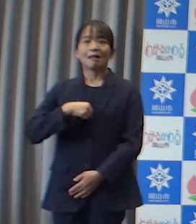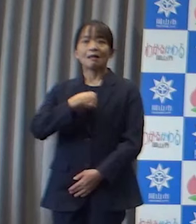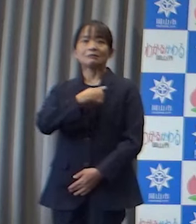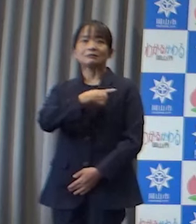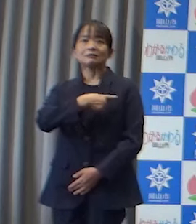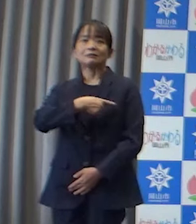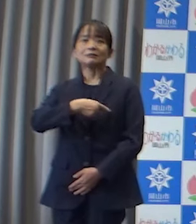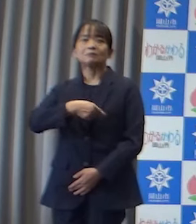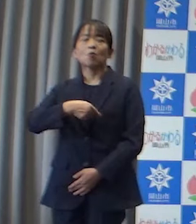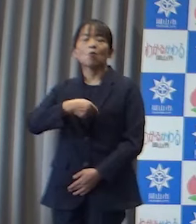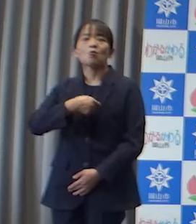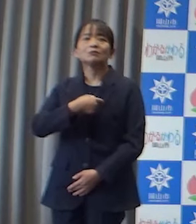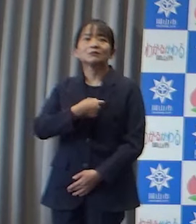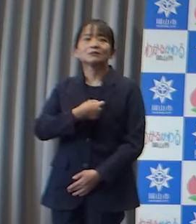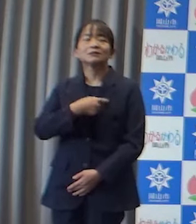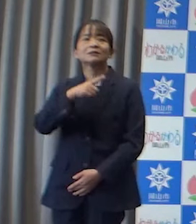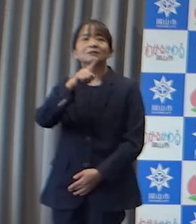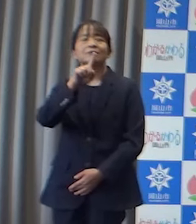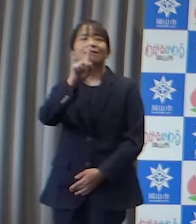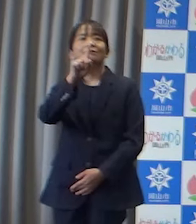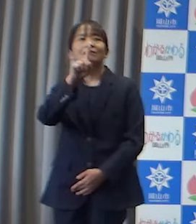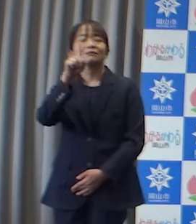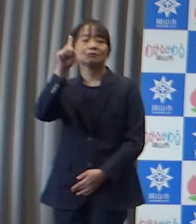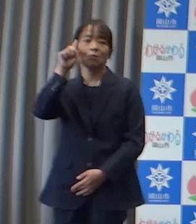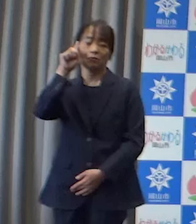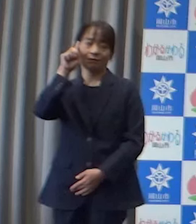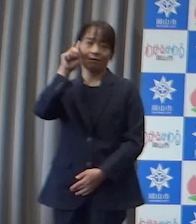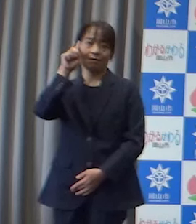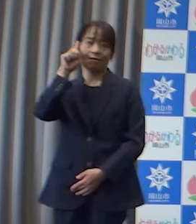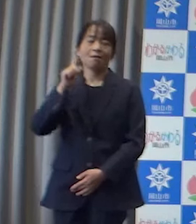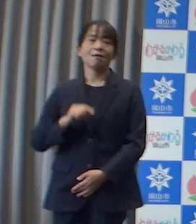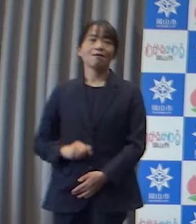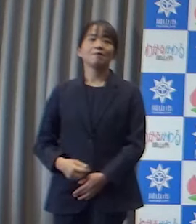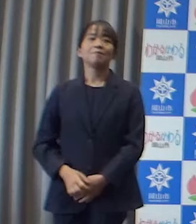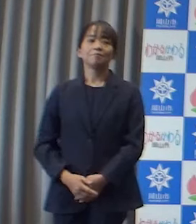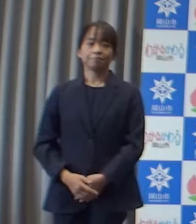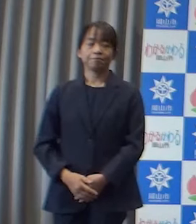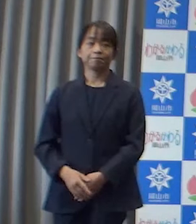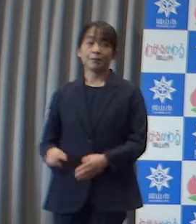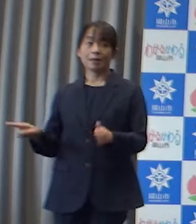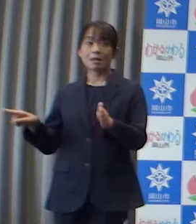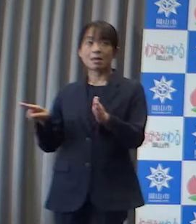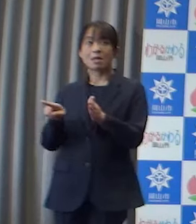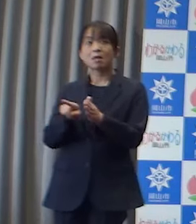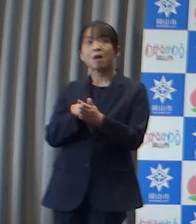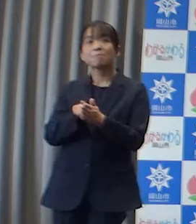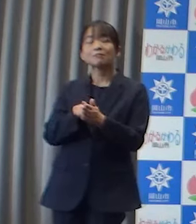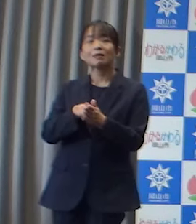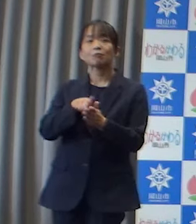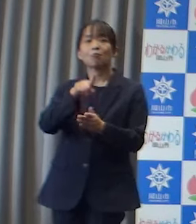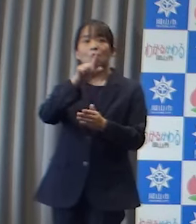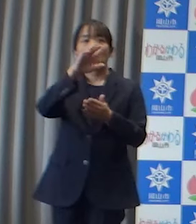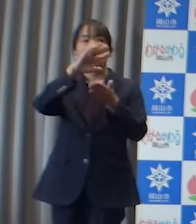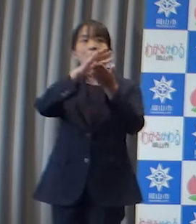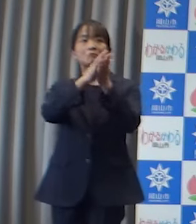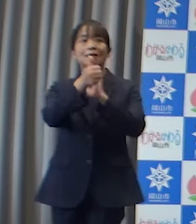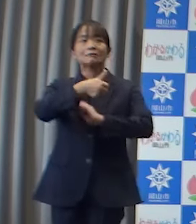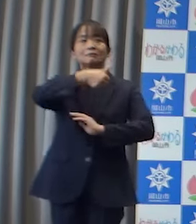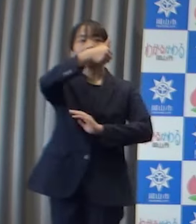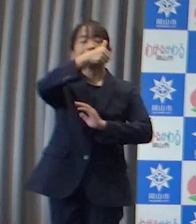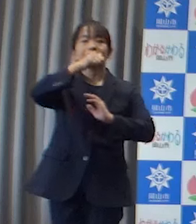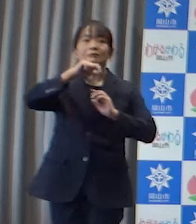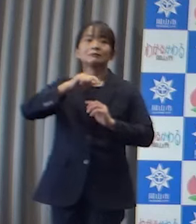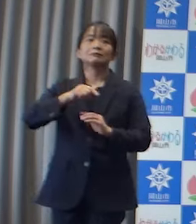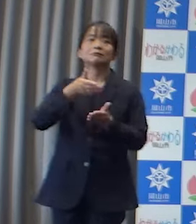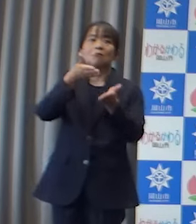見えないんですけれども、何かそのこれまでと違ったその発言になり、前向きな質なりというものを、まあ、県の方